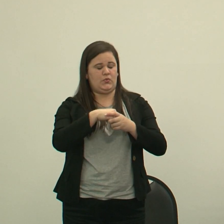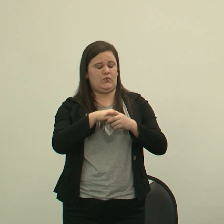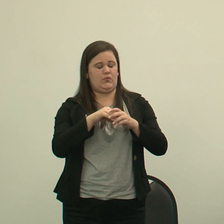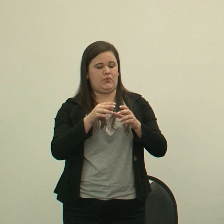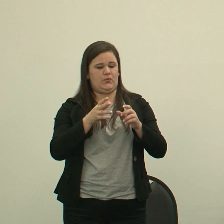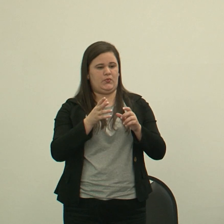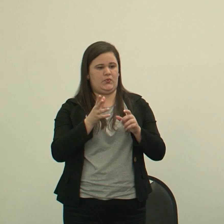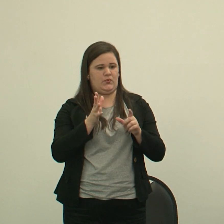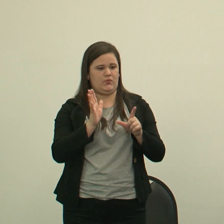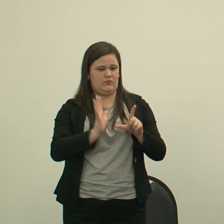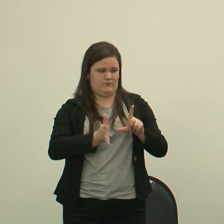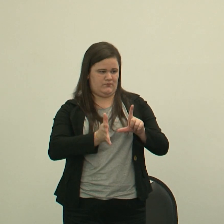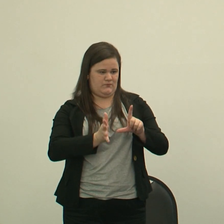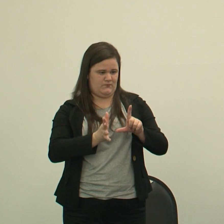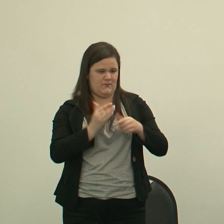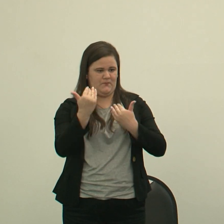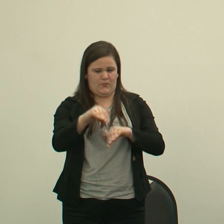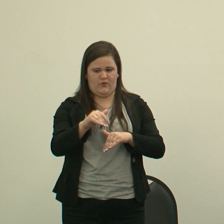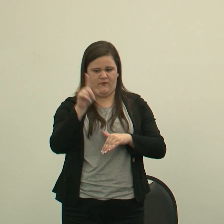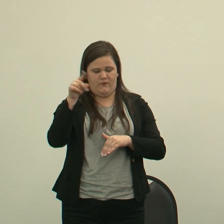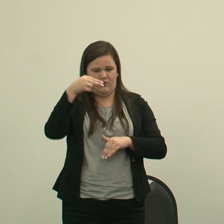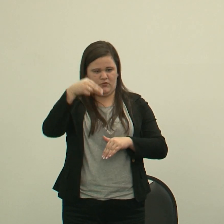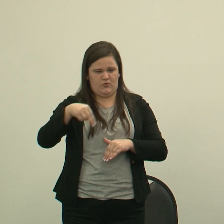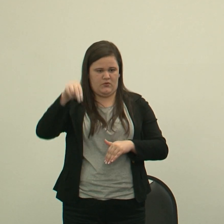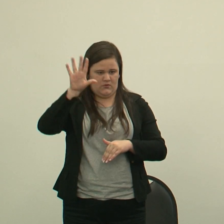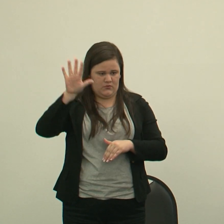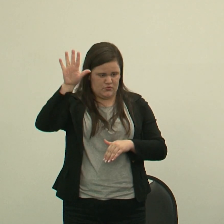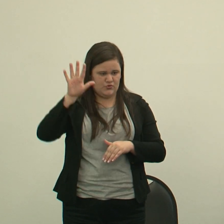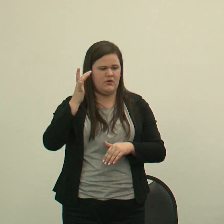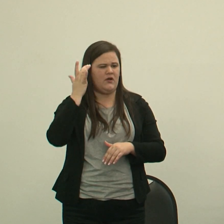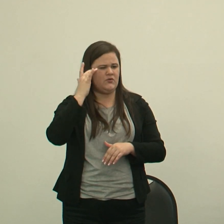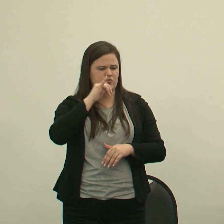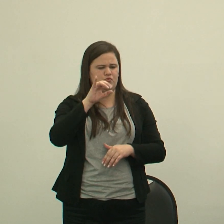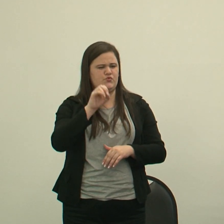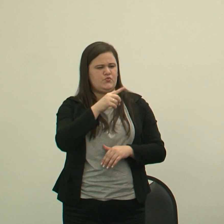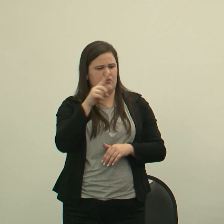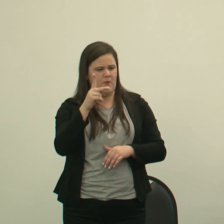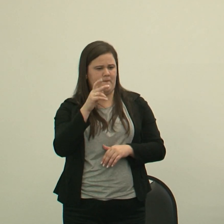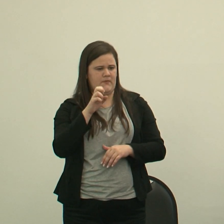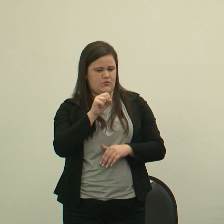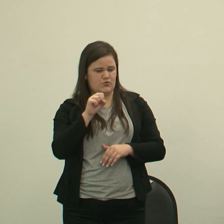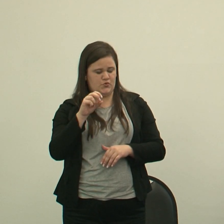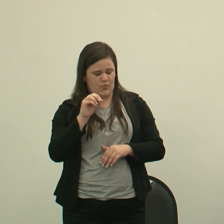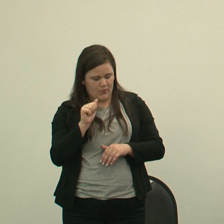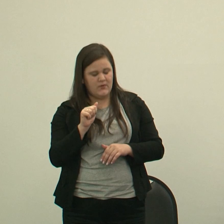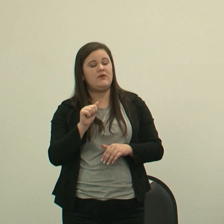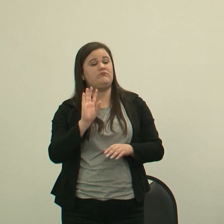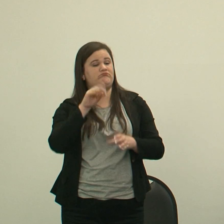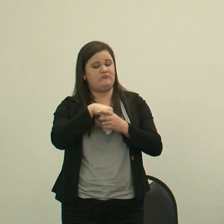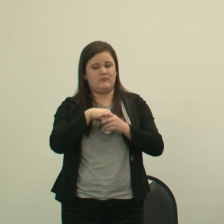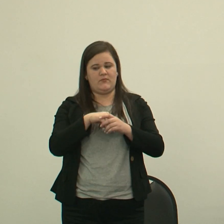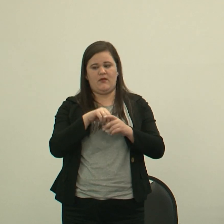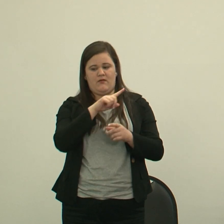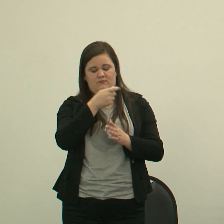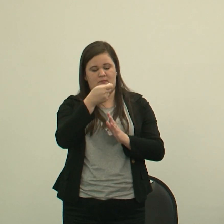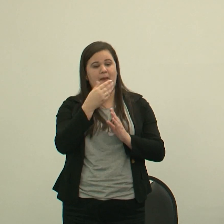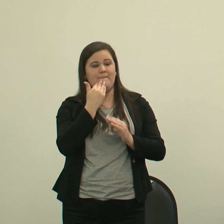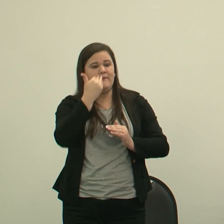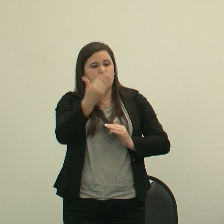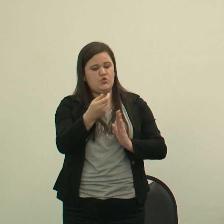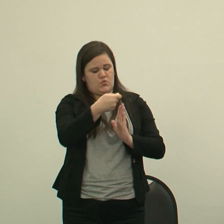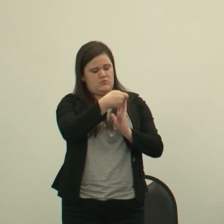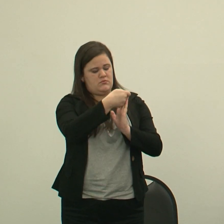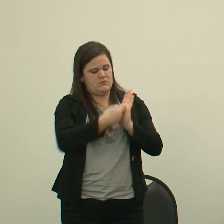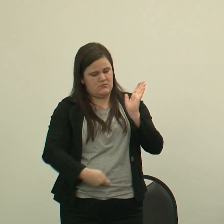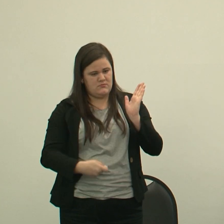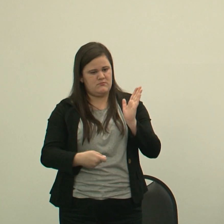uma turma de Letras Libras no Nordeste. Se não me engano, foi João Pessoa. E pediram uma dissertação no sentido